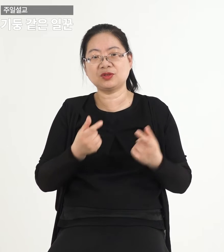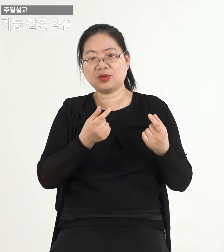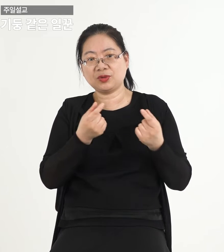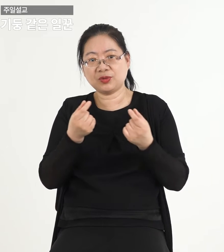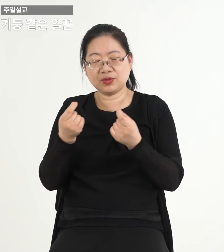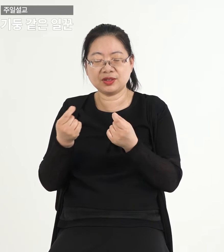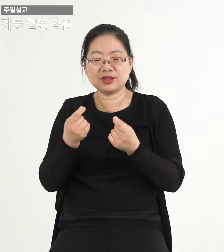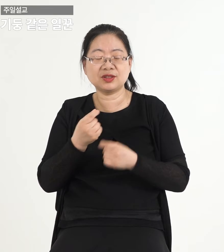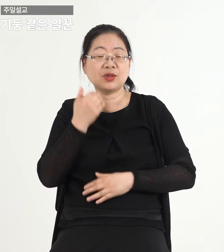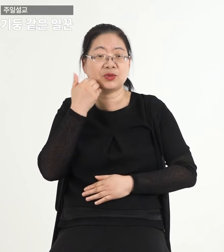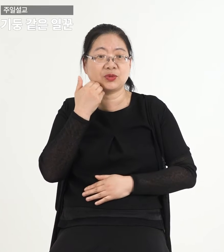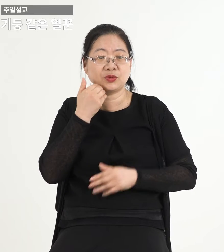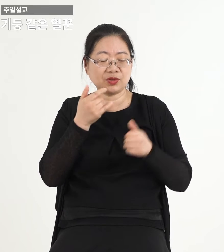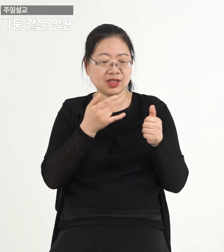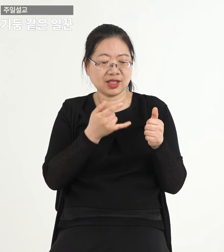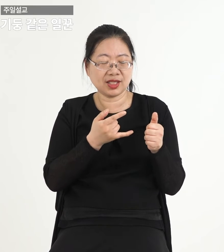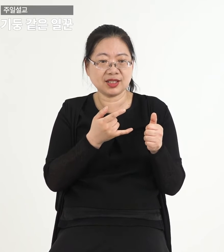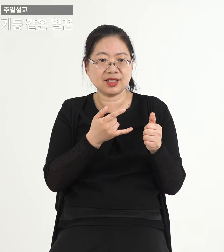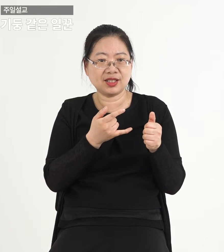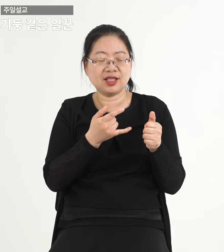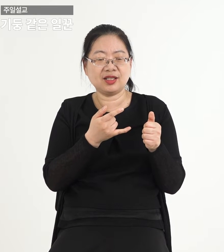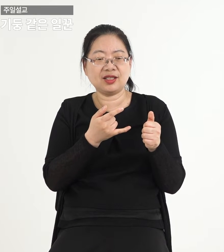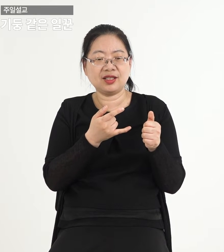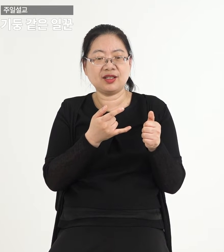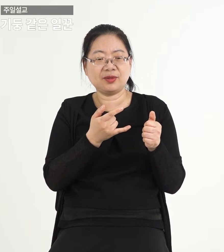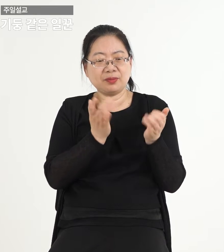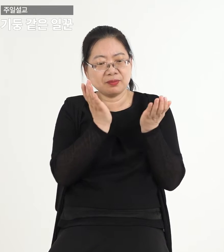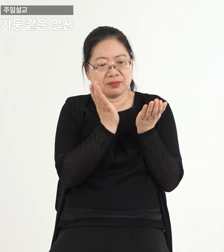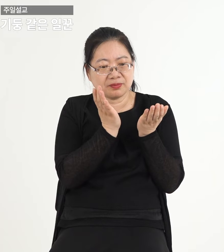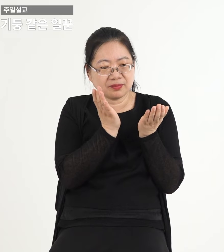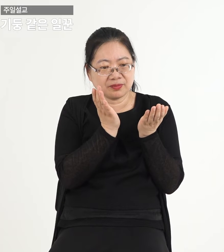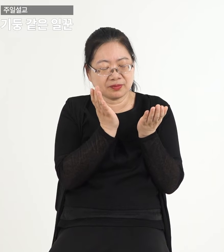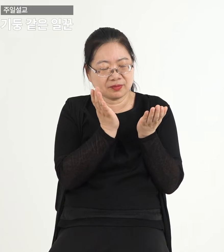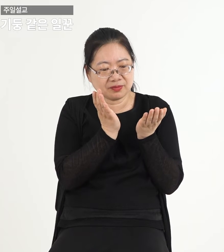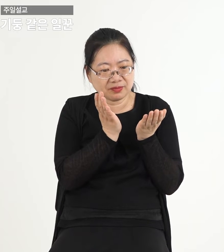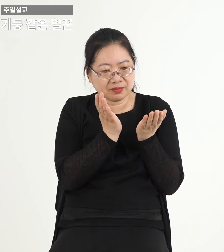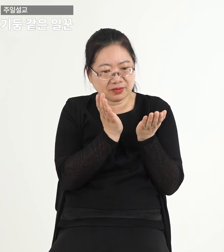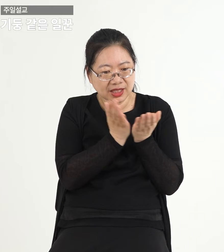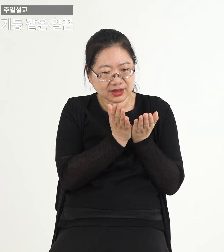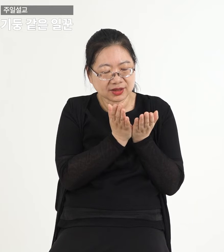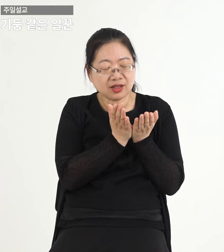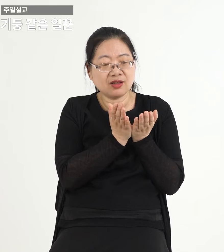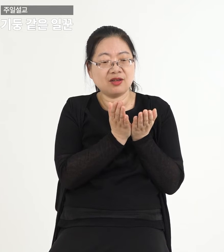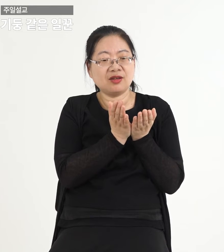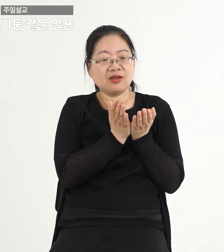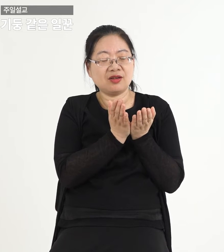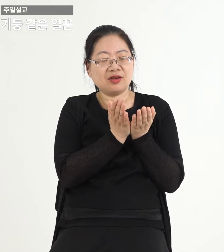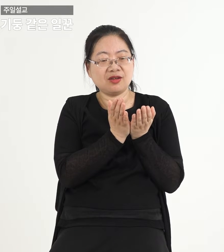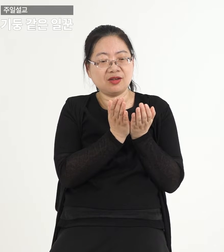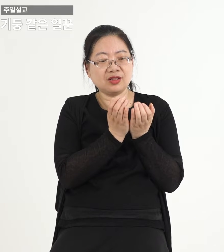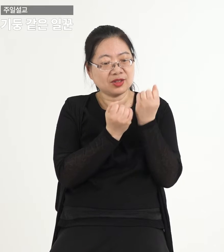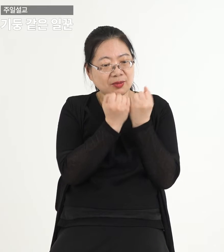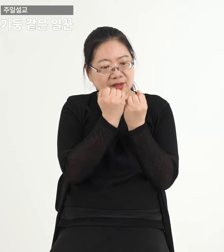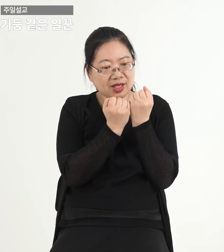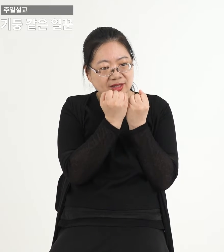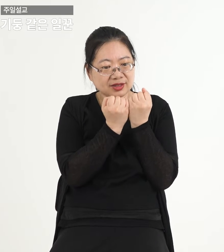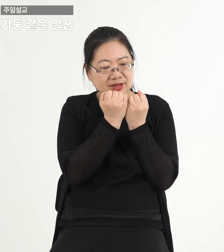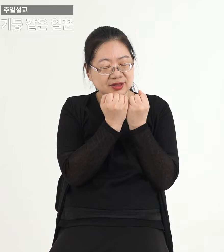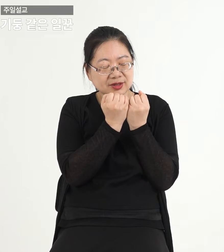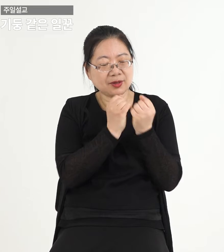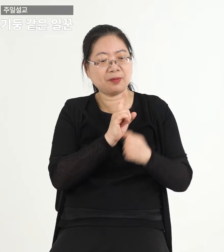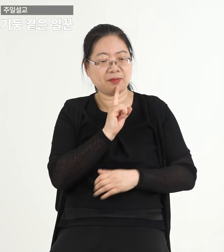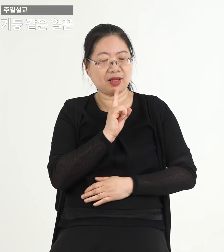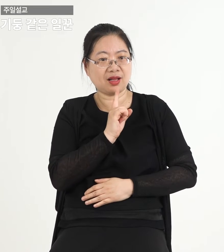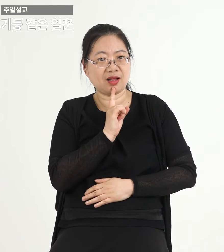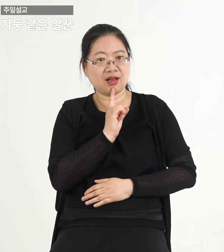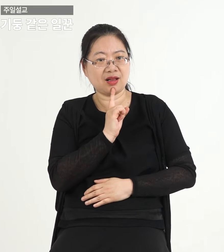공통적으로 누구에게 해당하는 수식어인가 하면 하나님에게만 해당하는 수식어예요. 거룩하신